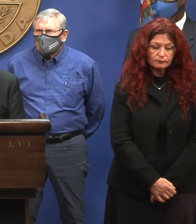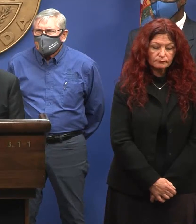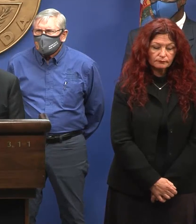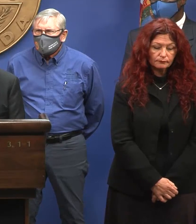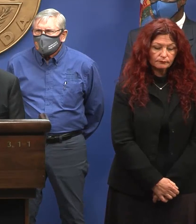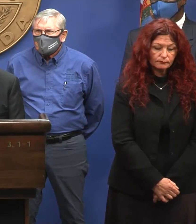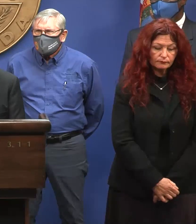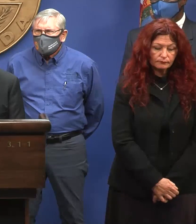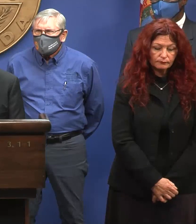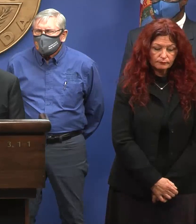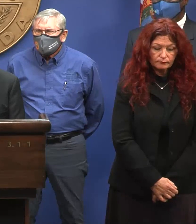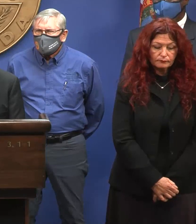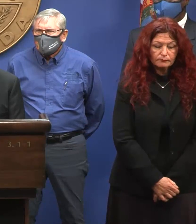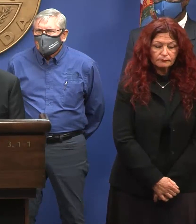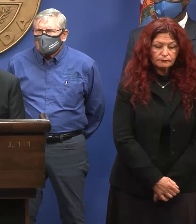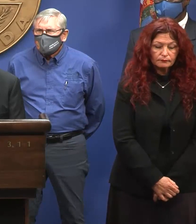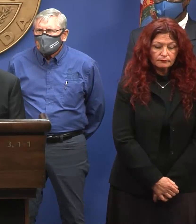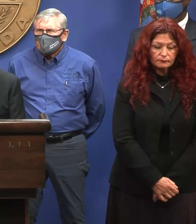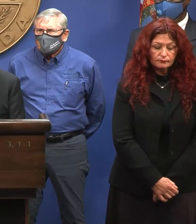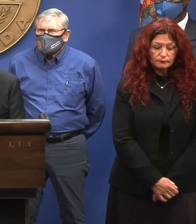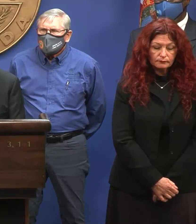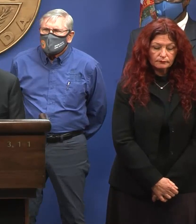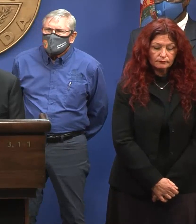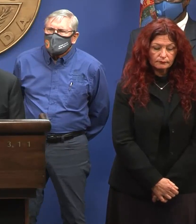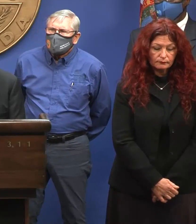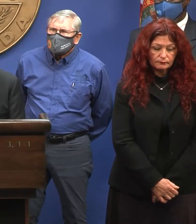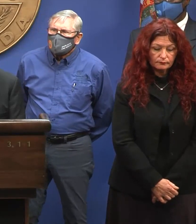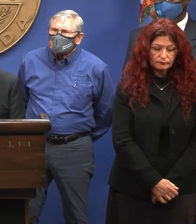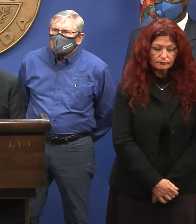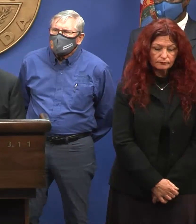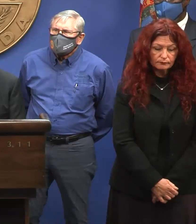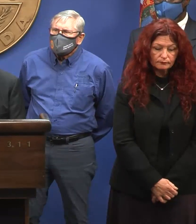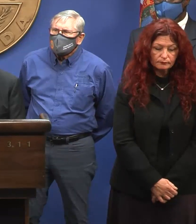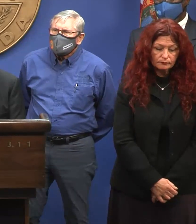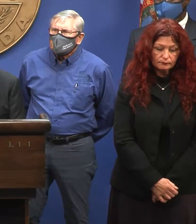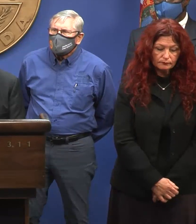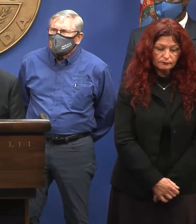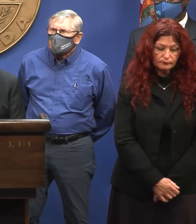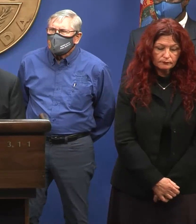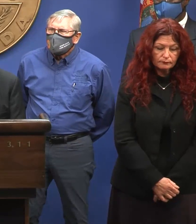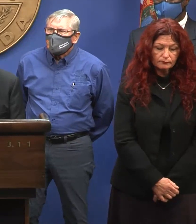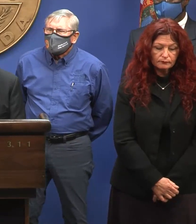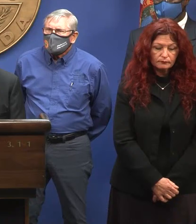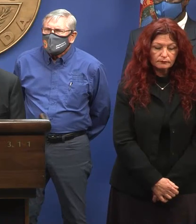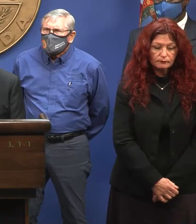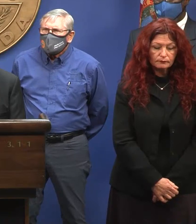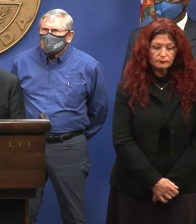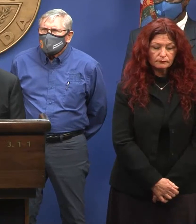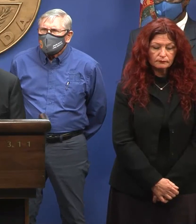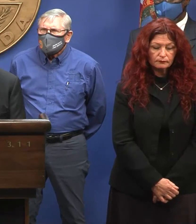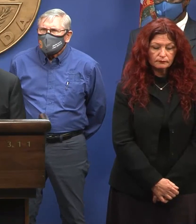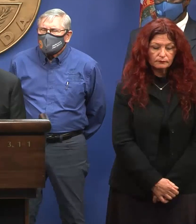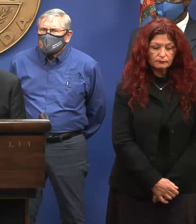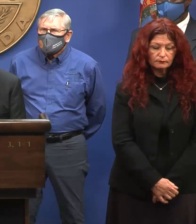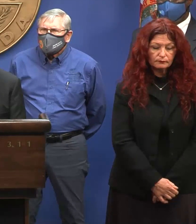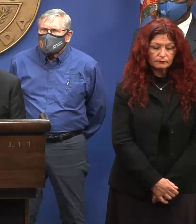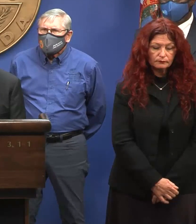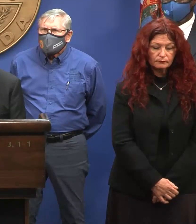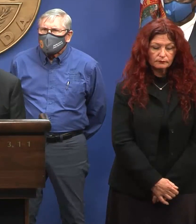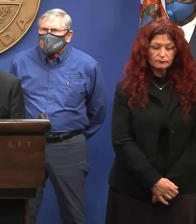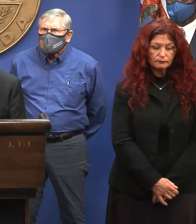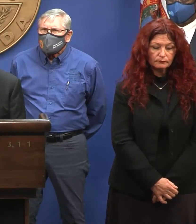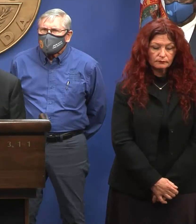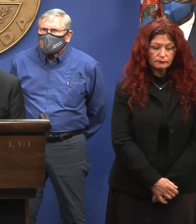año vamos a tener un poco más actividad, es lo que está pronosticado para que venga. Y le pedimos a Dios que